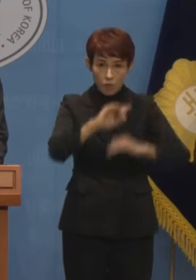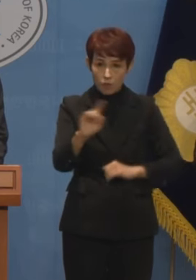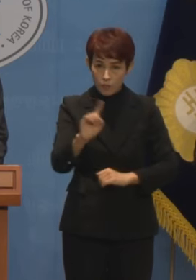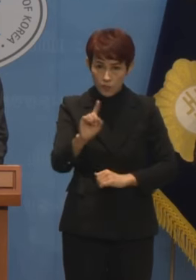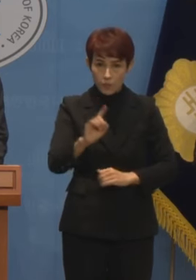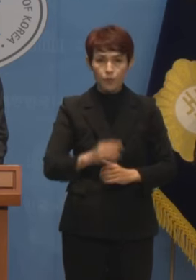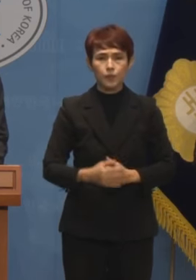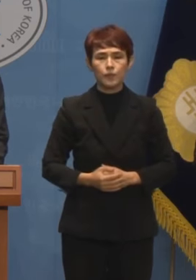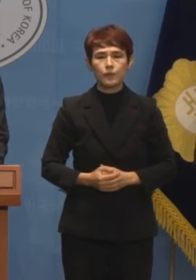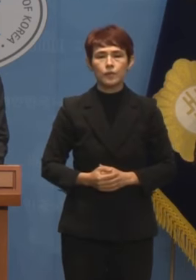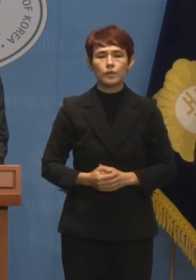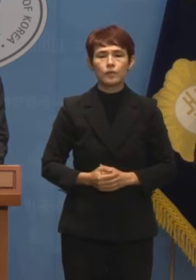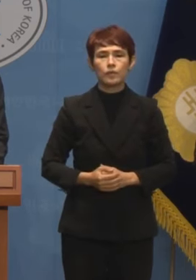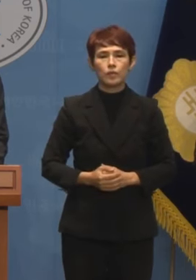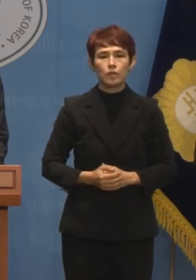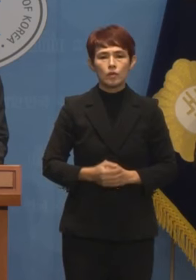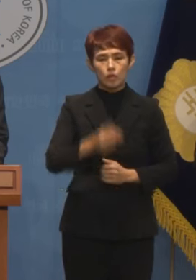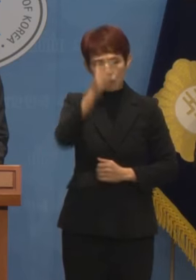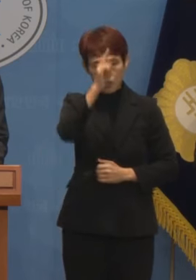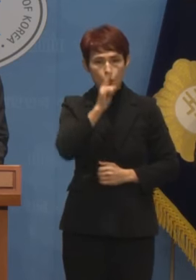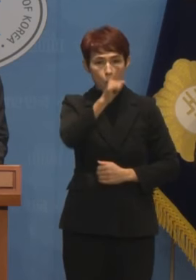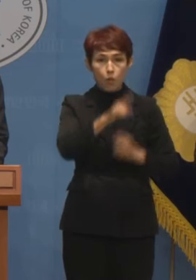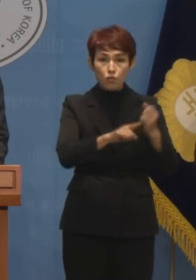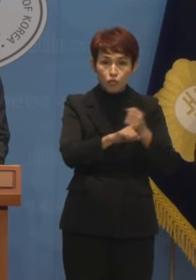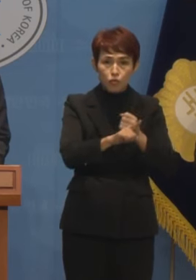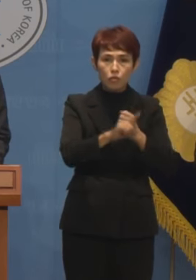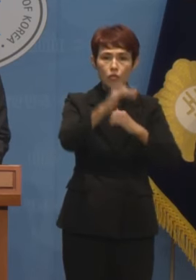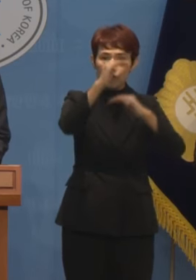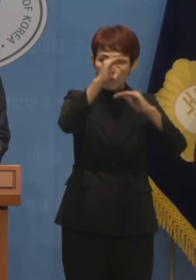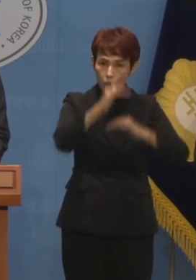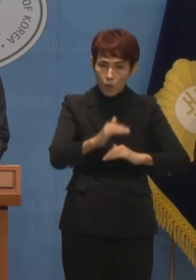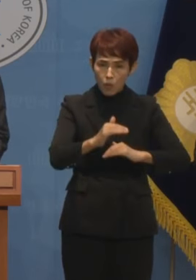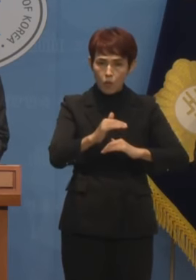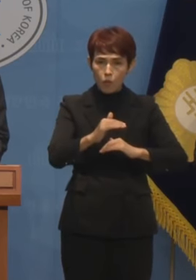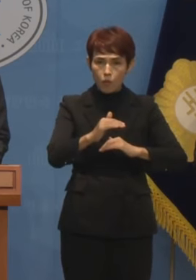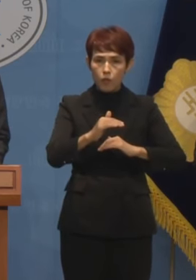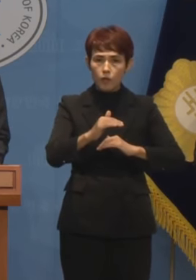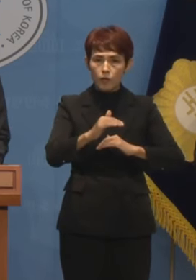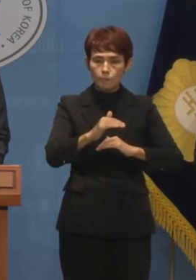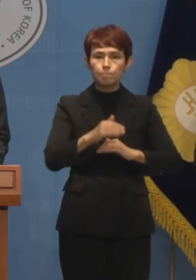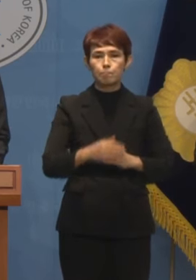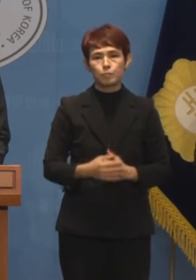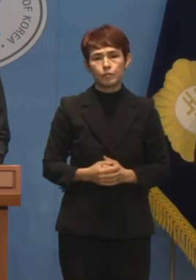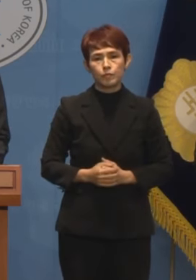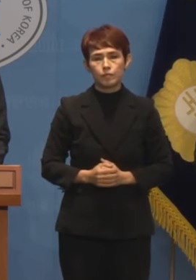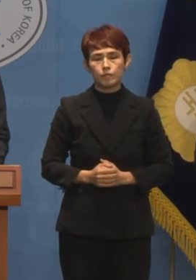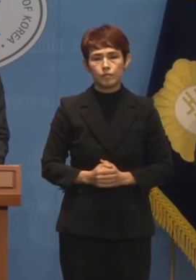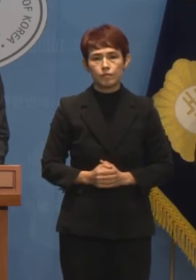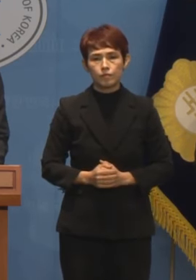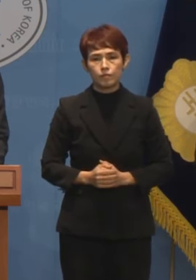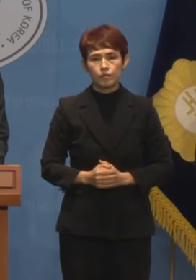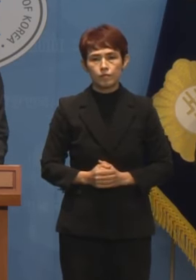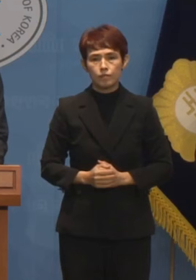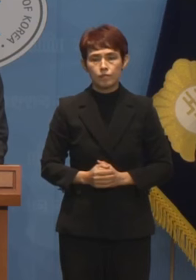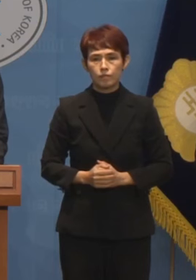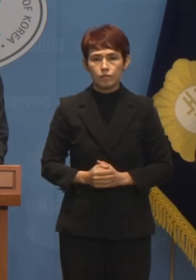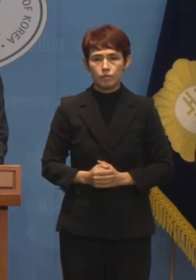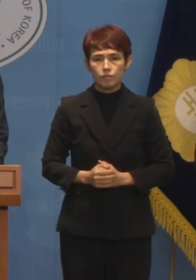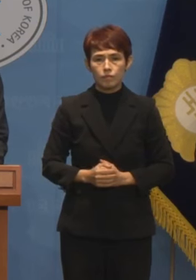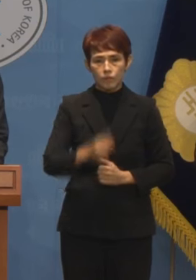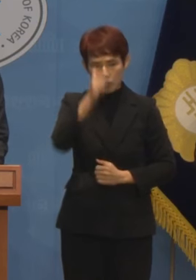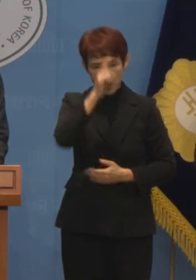같습니다. 고소 대상과 이유, 고발 범죄 사실, 고소 범죄 사실 순으로 말씀드리겠습니다. 먼저